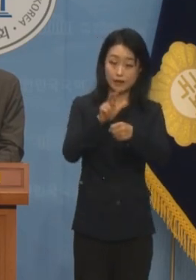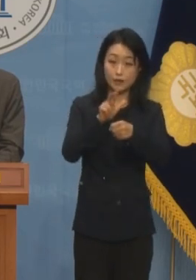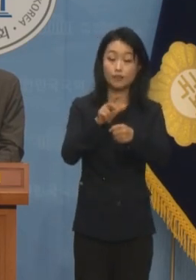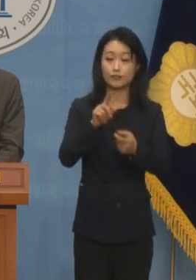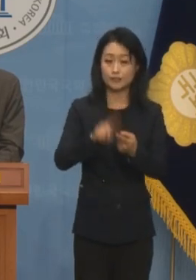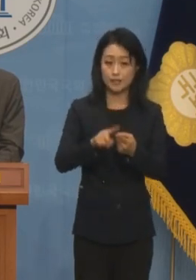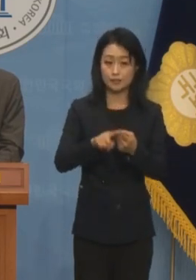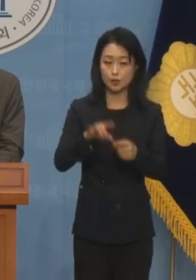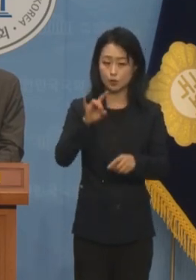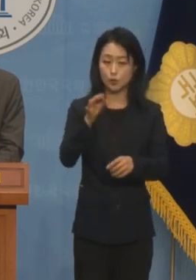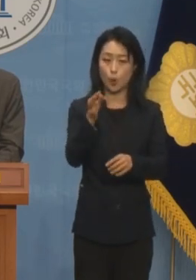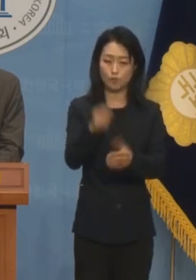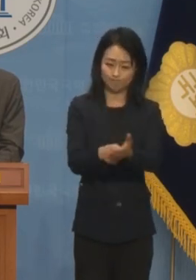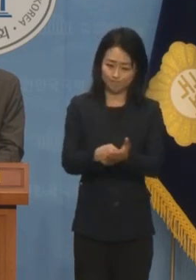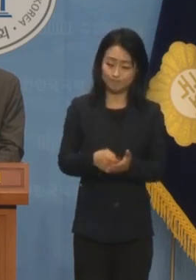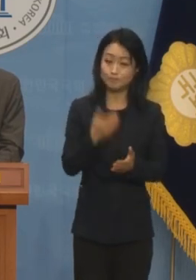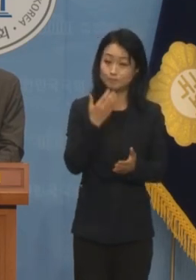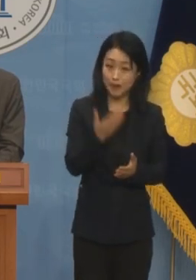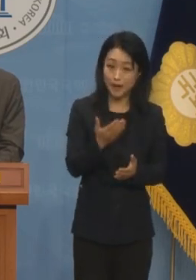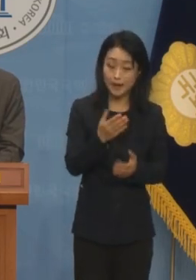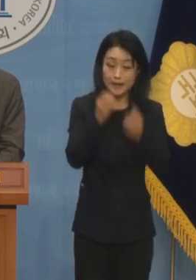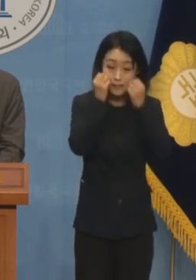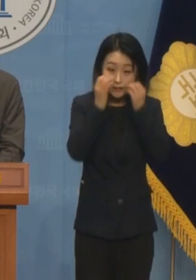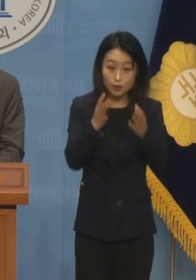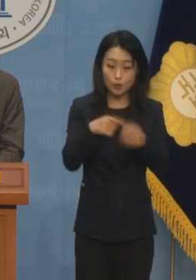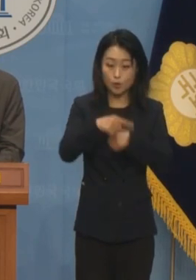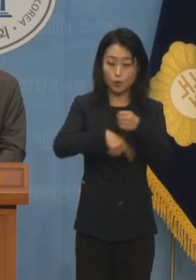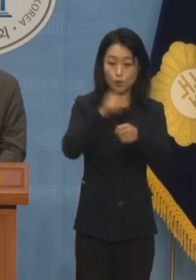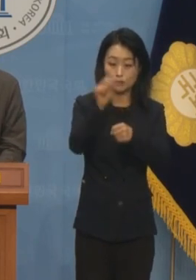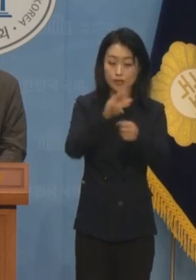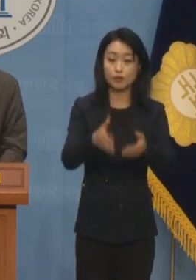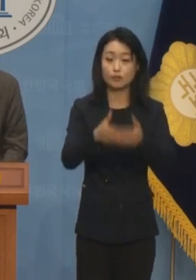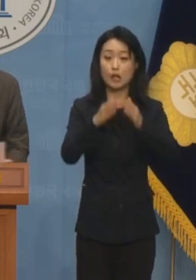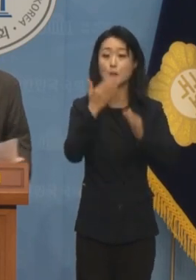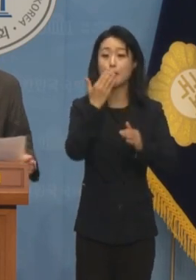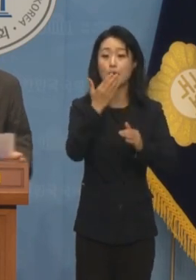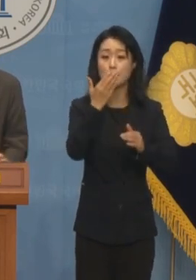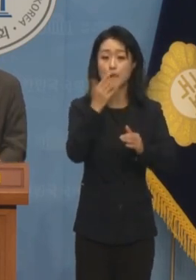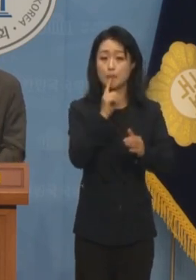에너지라며 신규 원자력 발전소 건설까지 추진했습니다.